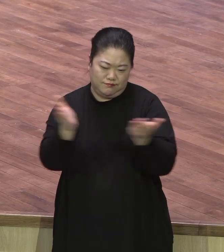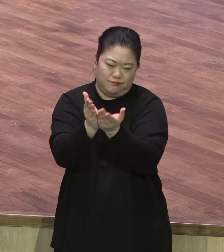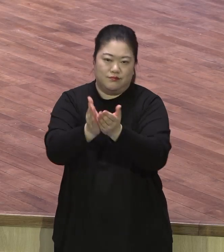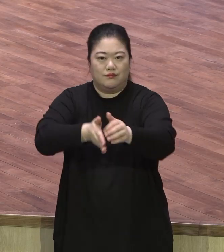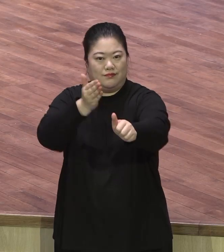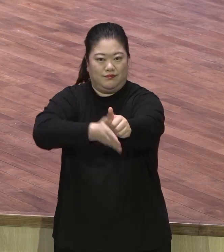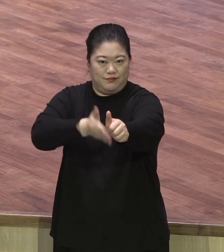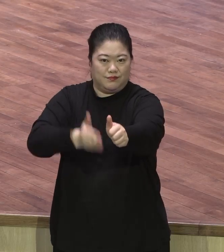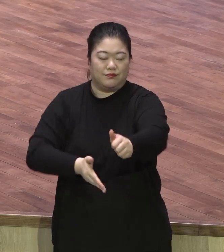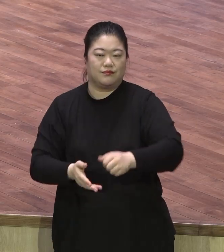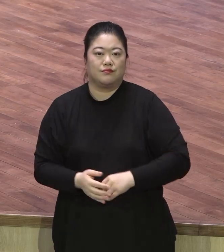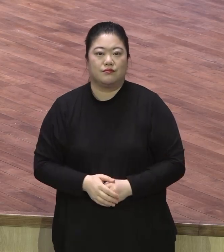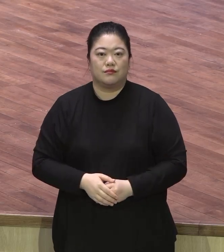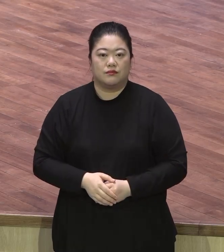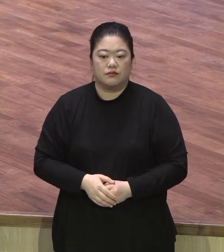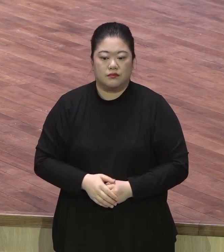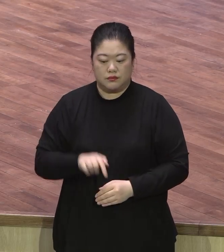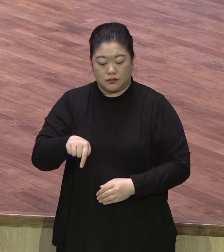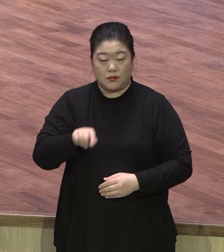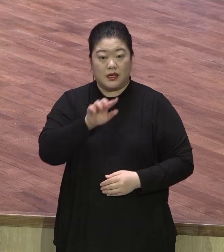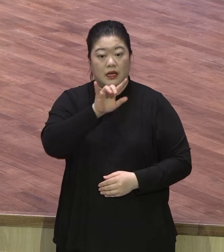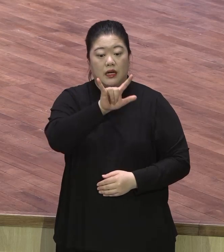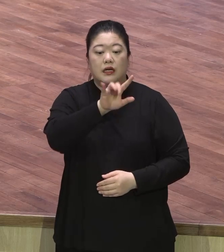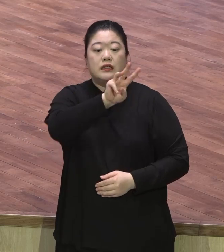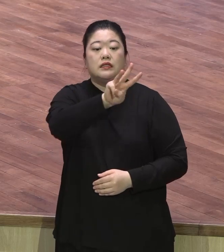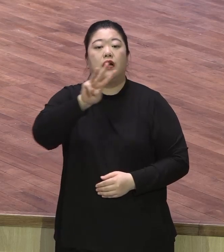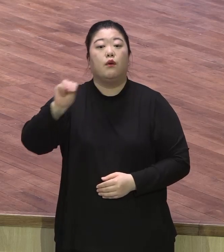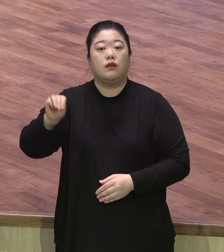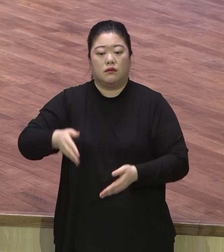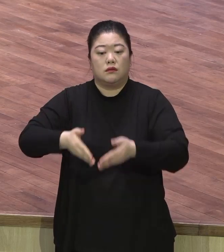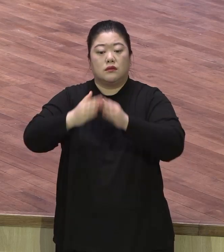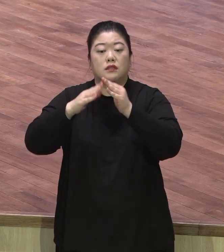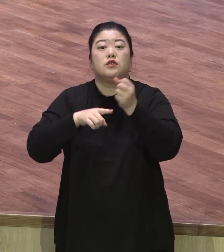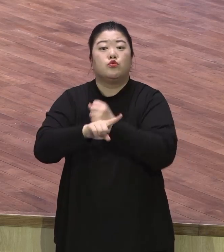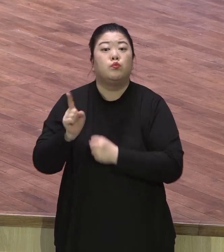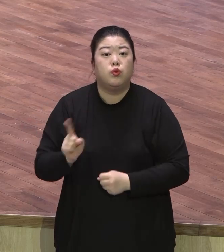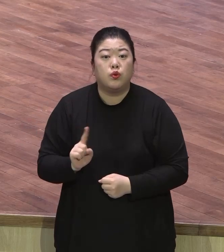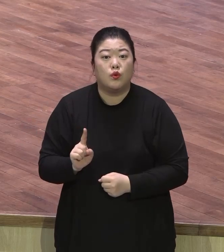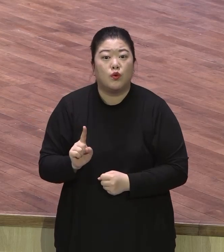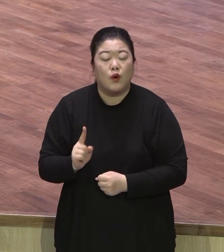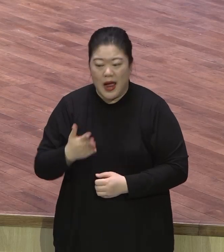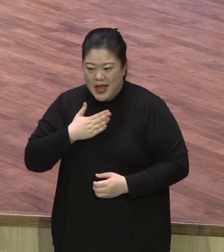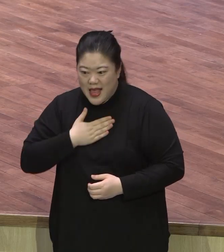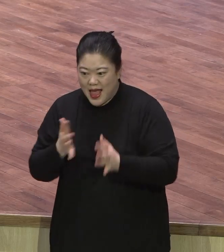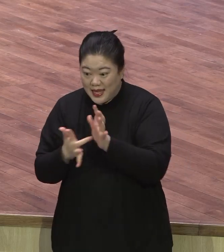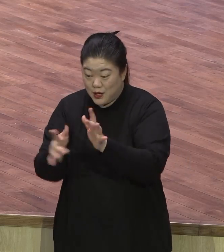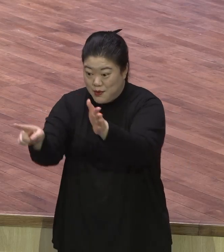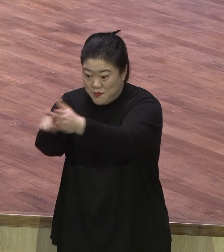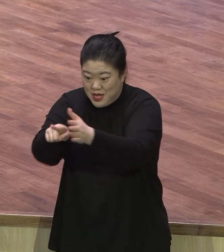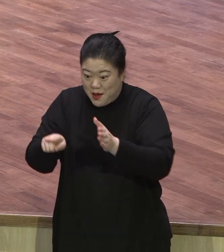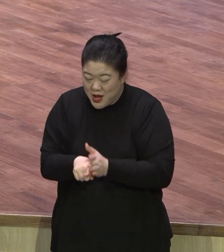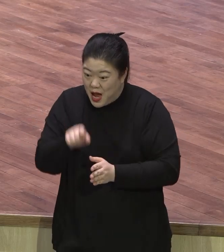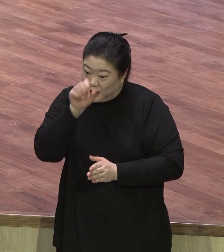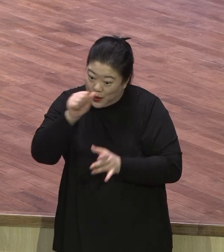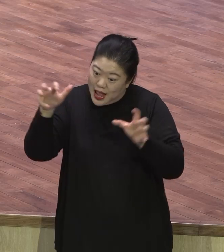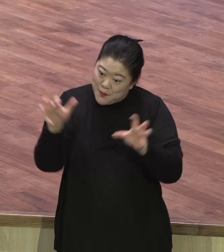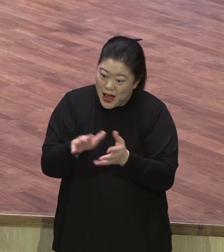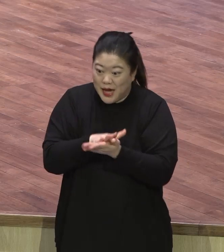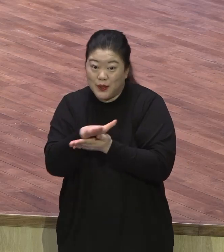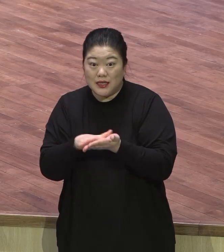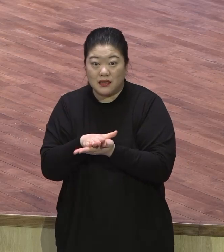이 교회가 왜 존재하느냐 우리끼리 우리끼리 우리끼리 우리끼리 하나님은 흩어버려요 어떻게 흩어버립니까